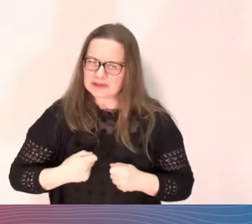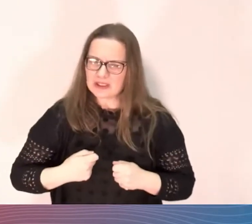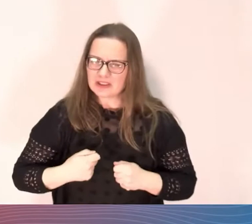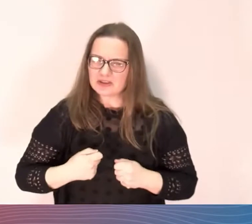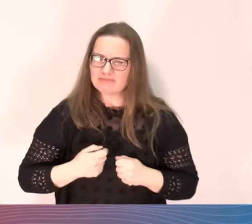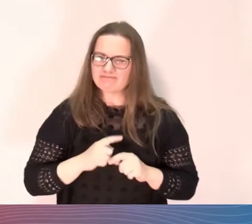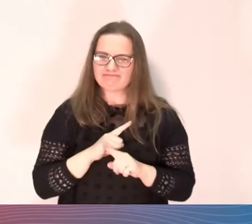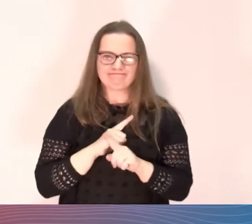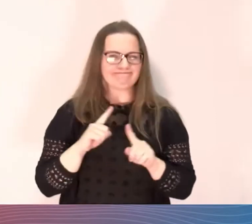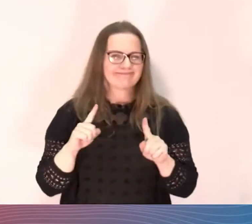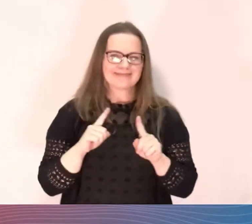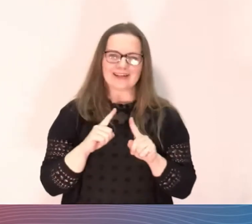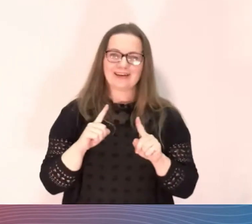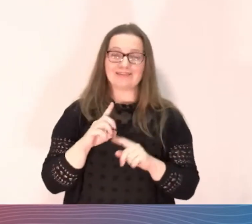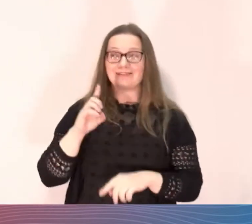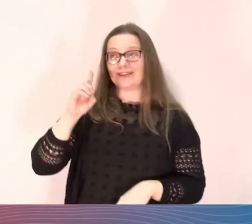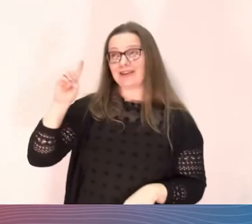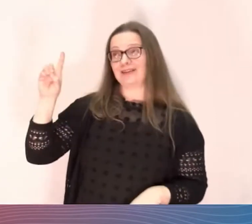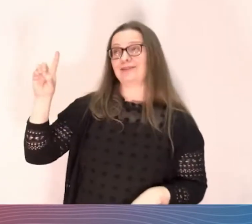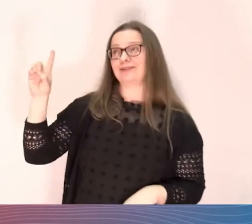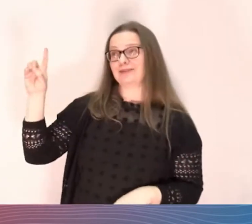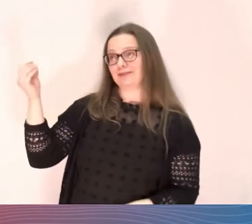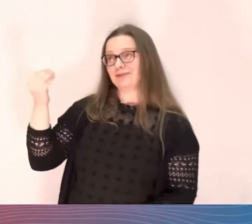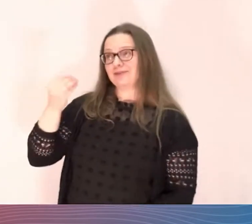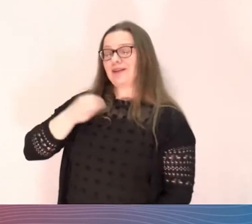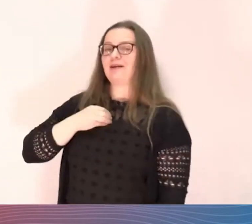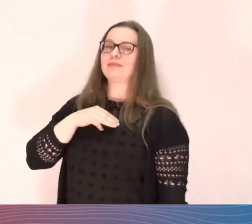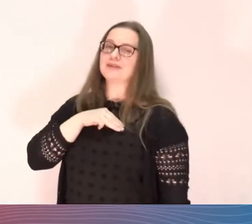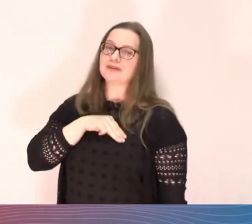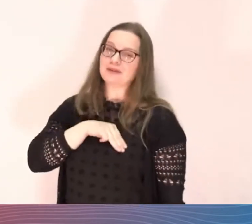Deus usar sua misericórdia, sabe por quê?